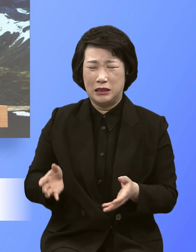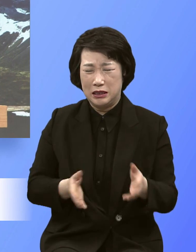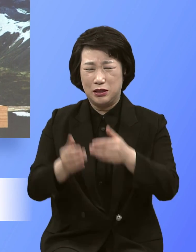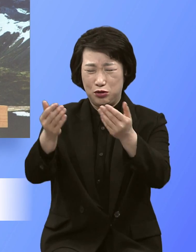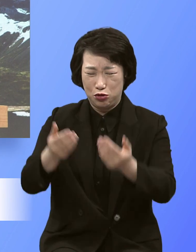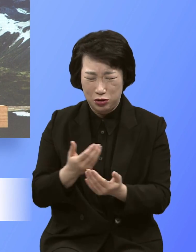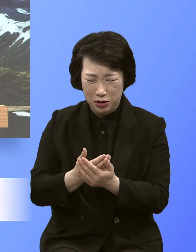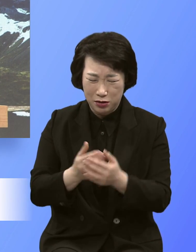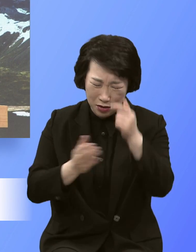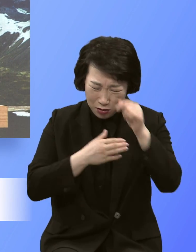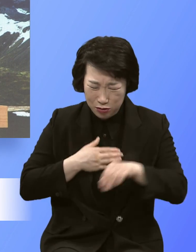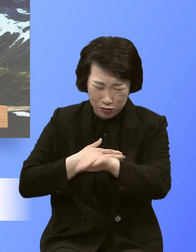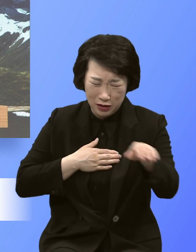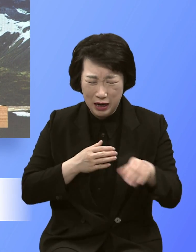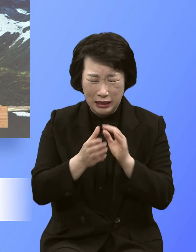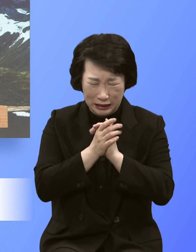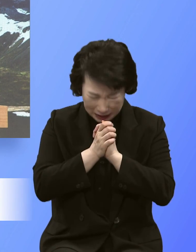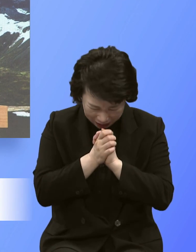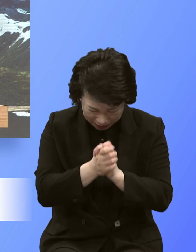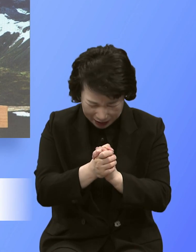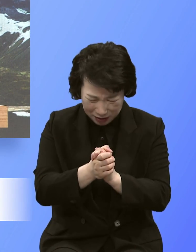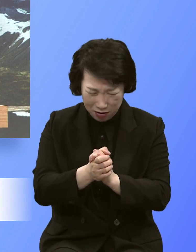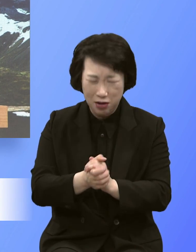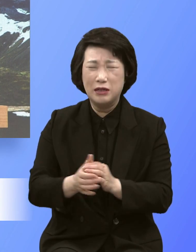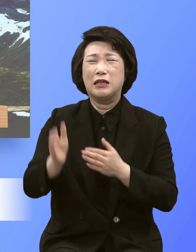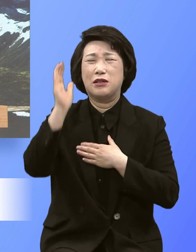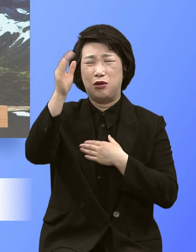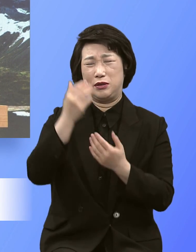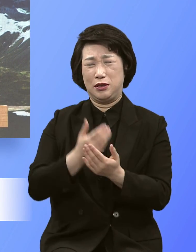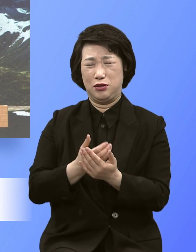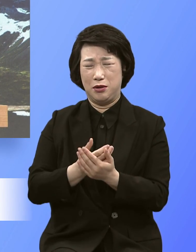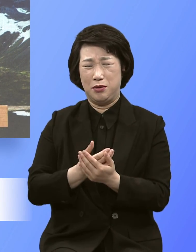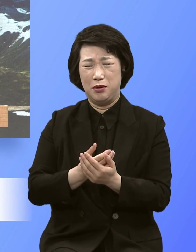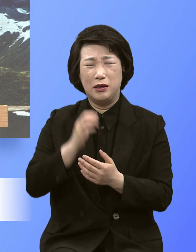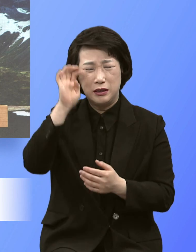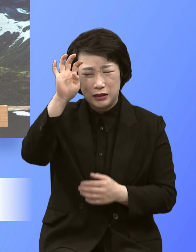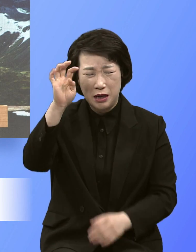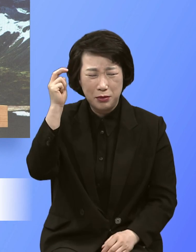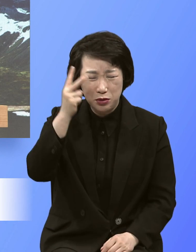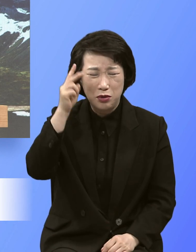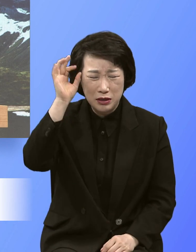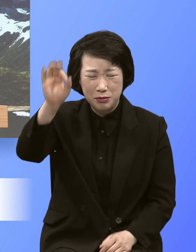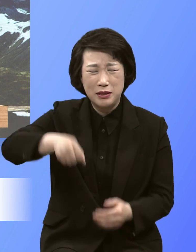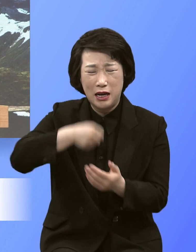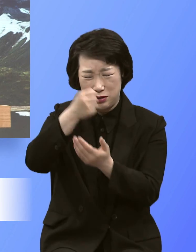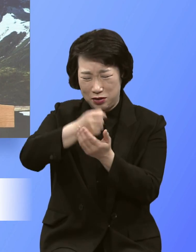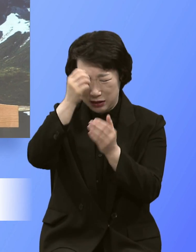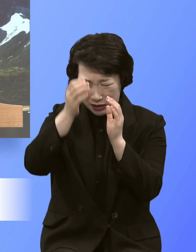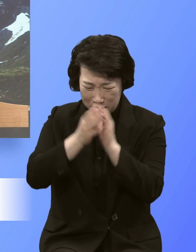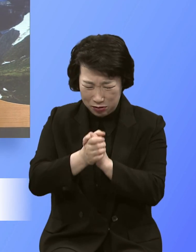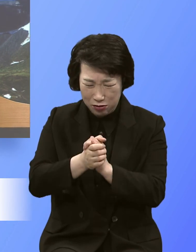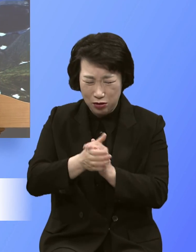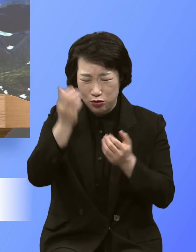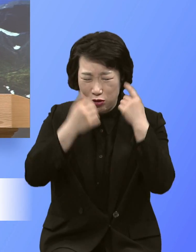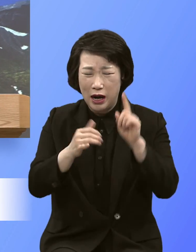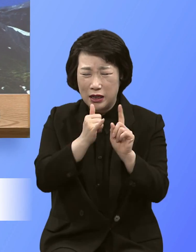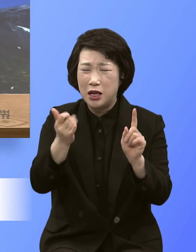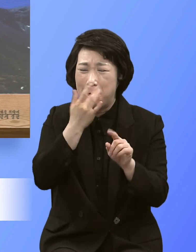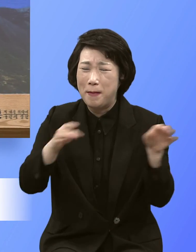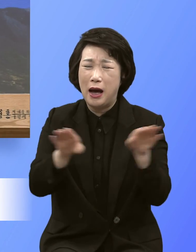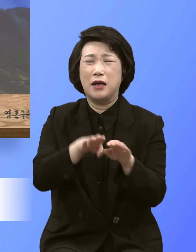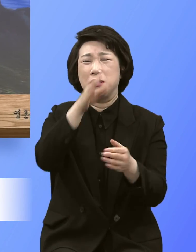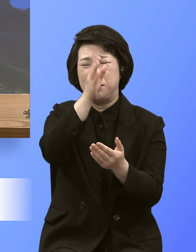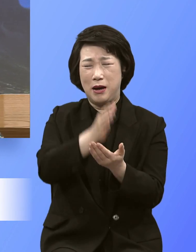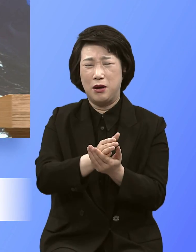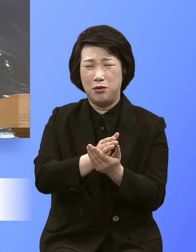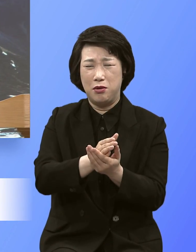성도들이 애절하게 기도해서 진행하게 하옵시고 40일 그리고 10일작경 기도 한 사람도 빠지지